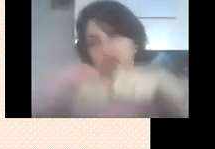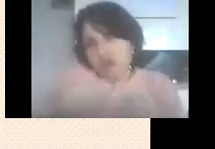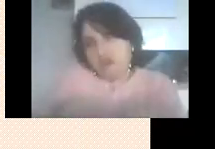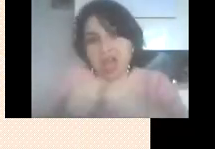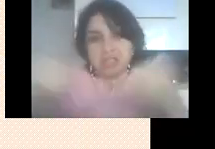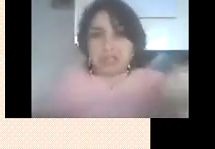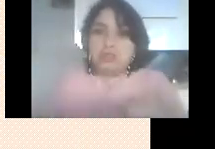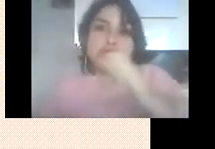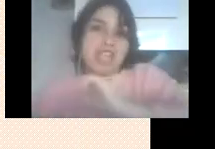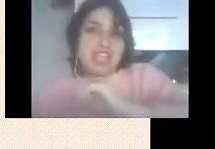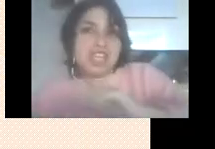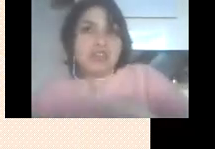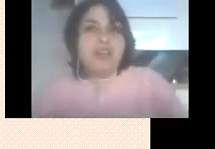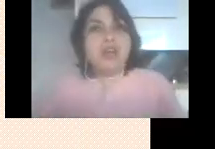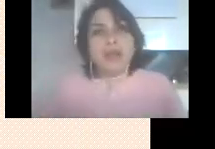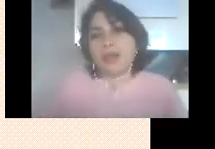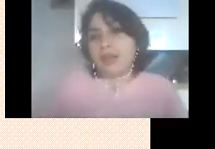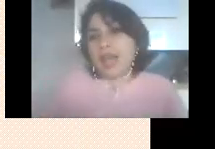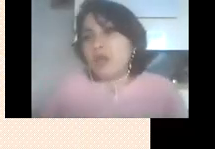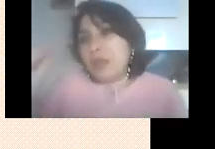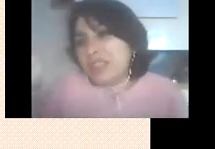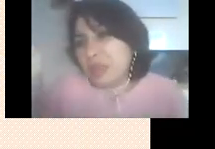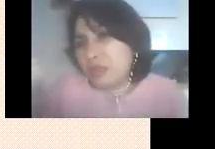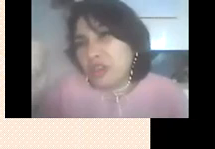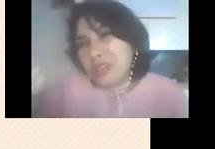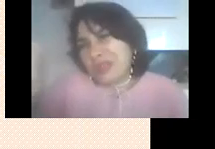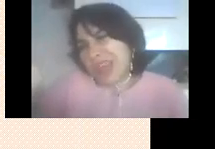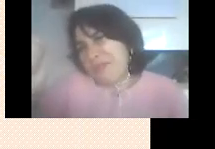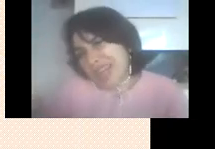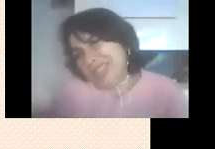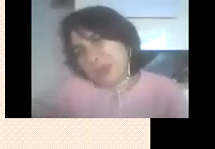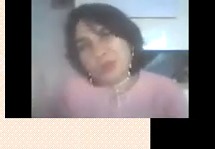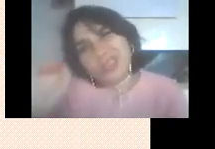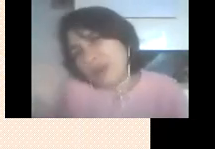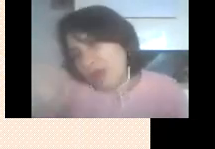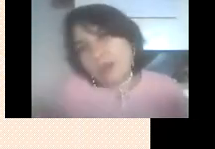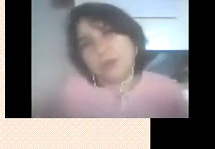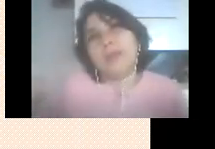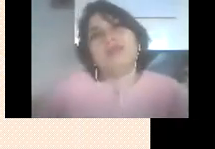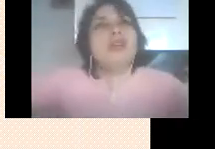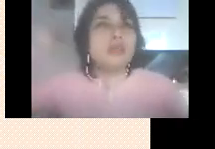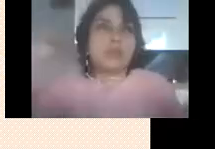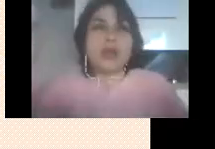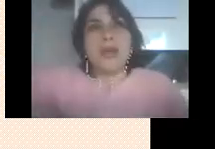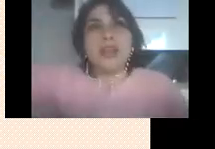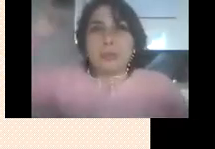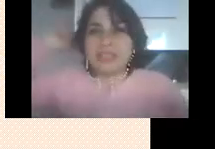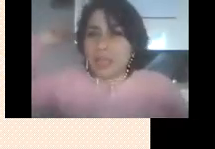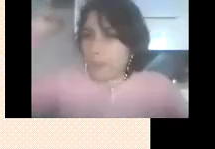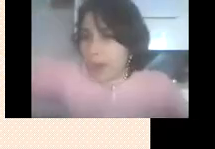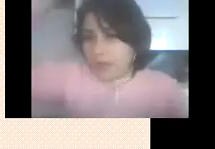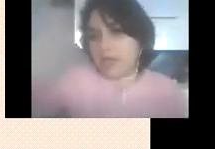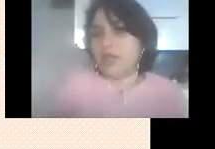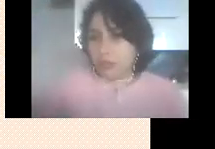se dobla, ¿cierto? Yo la tiro. Ah, antiguamente, cuando los niños se portaban mal así, pregúntenle a los papás. Le cortaban mal, la mamá